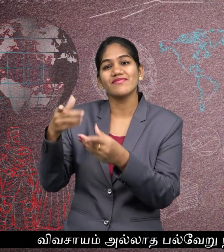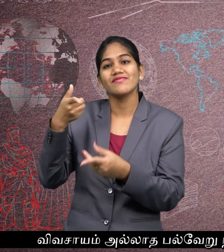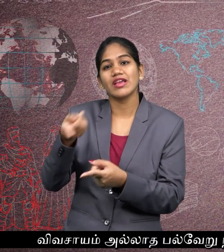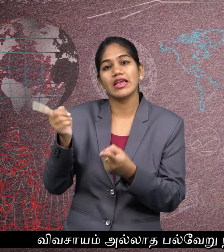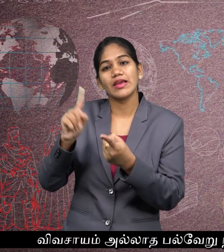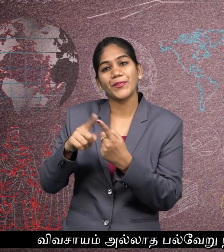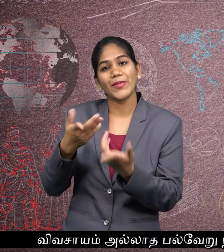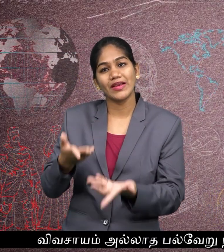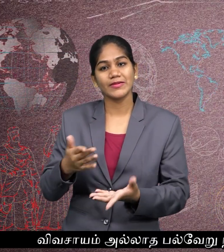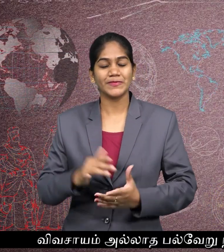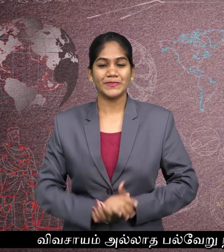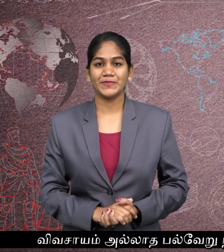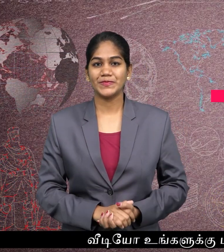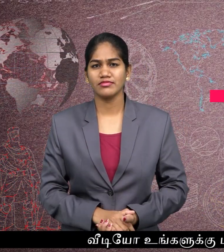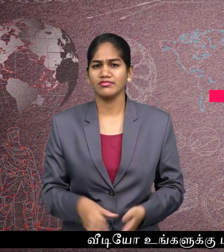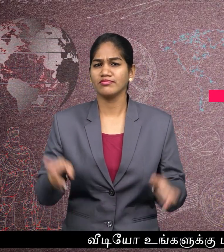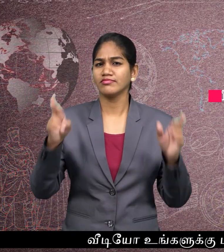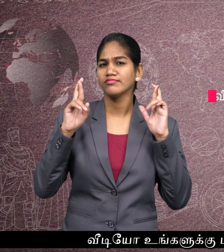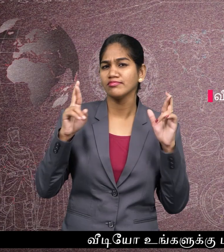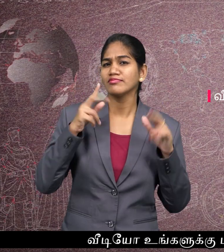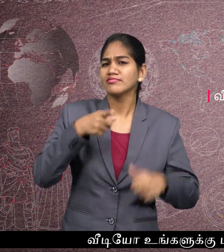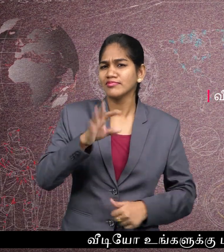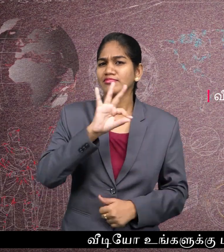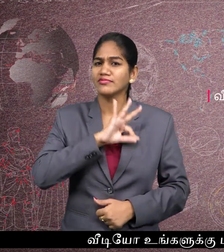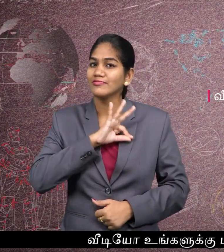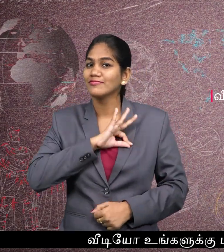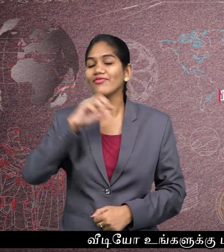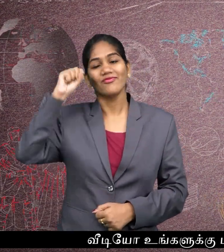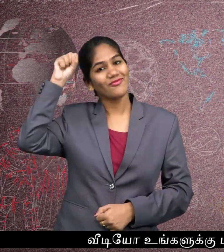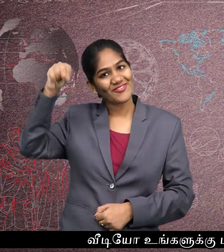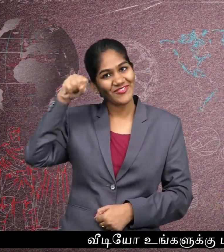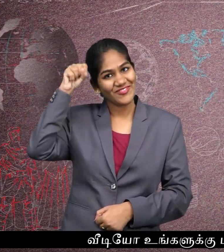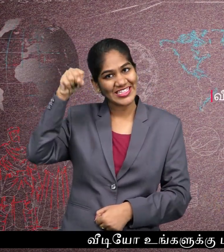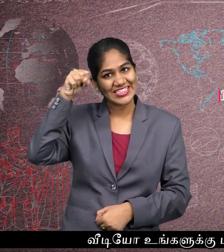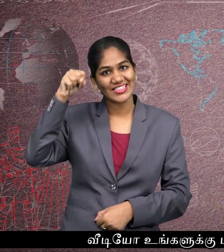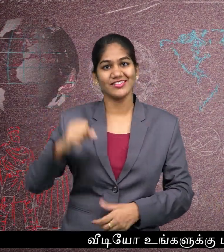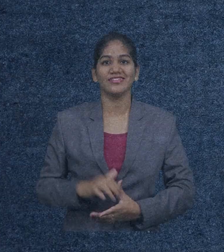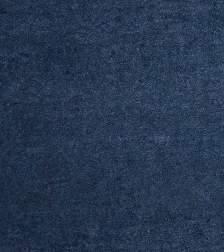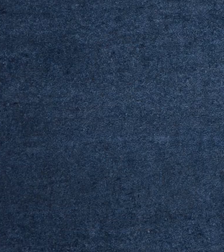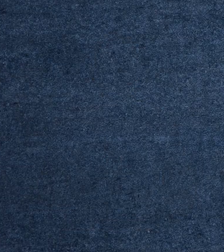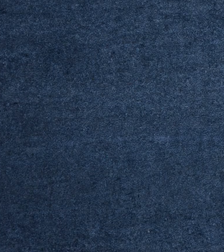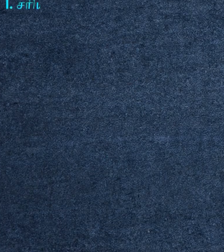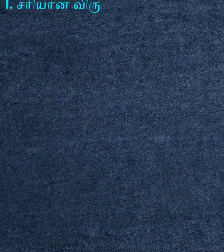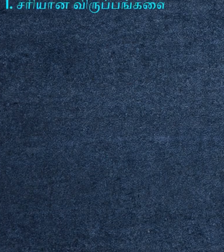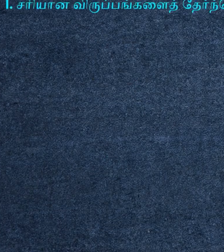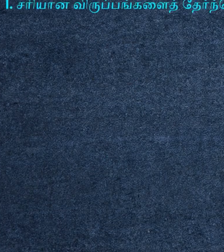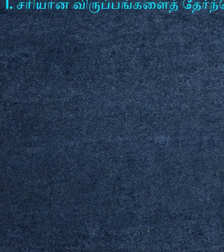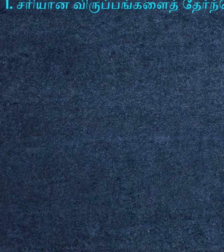காணொளி உங்களுக்கு பிடித்திருந்தது என்று நம்புகிறேன்.